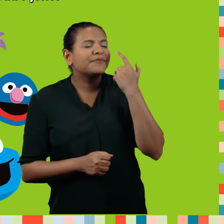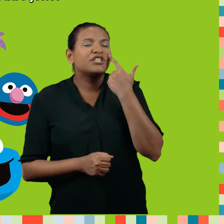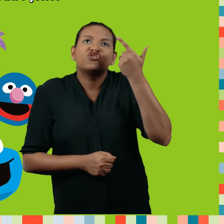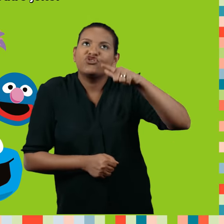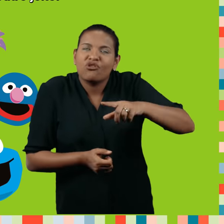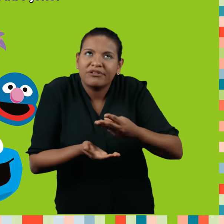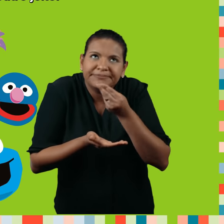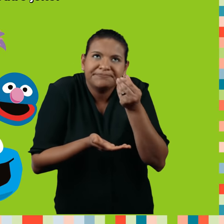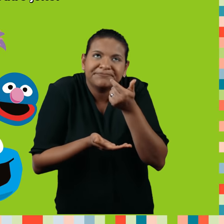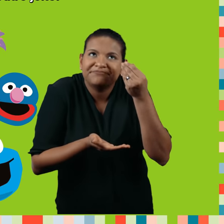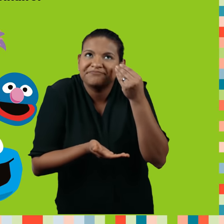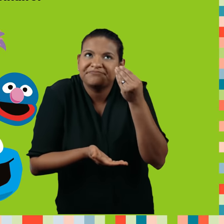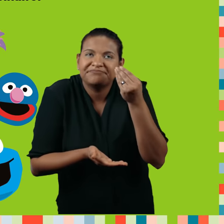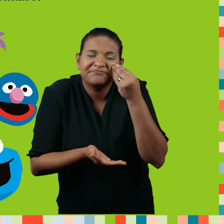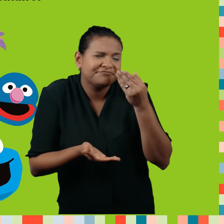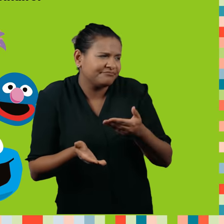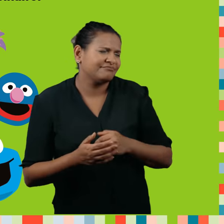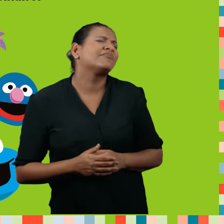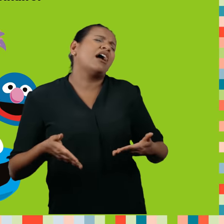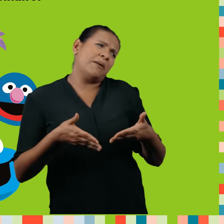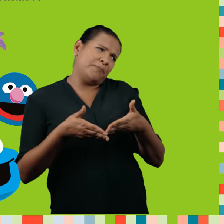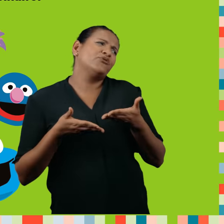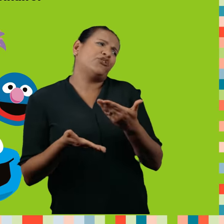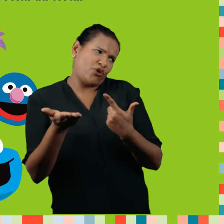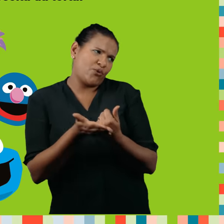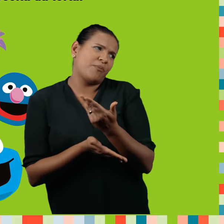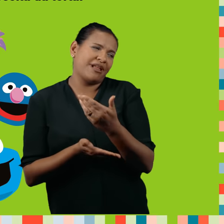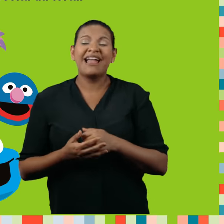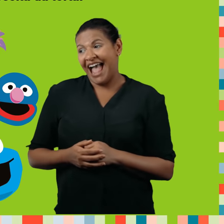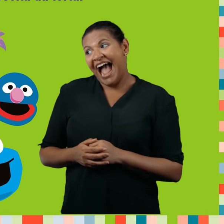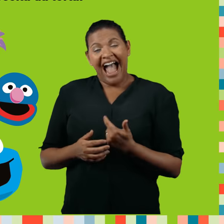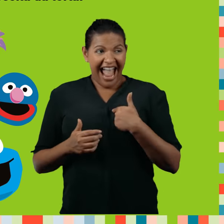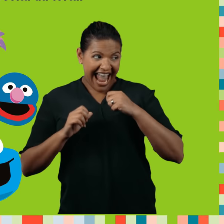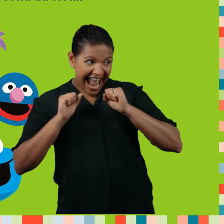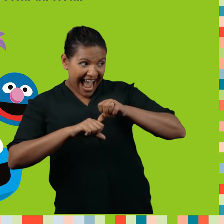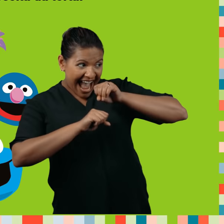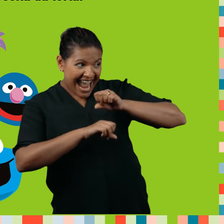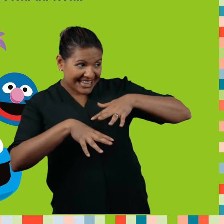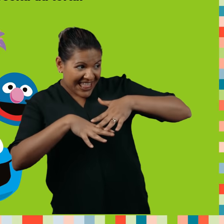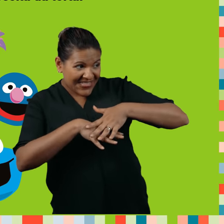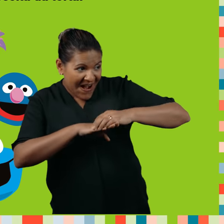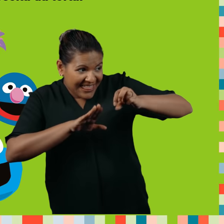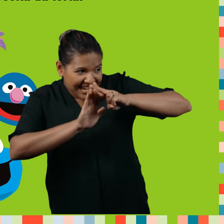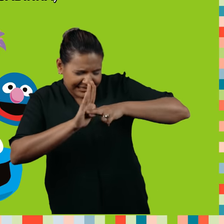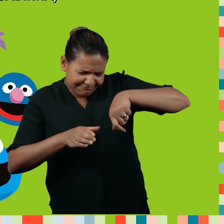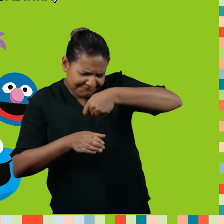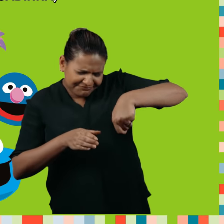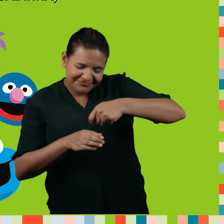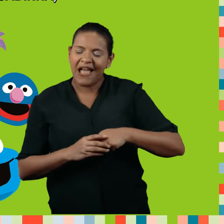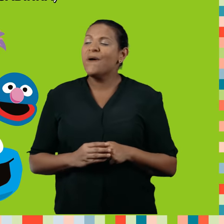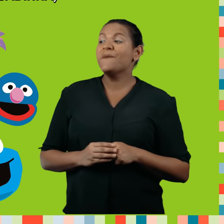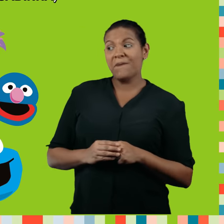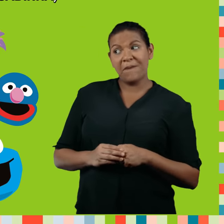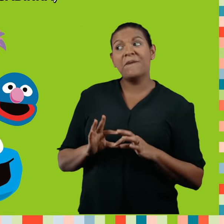novo, de outro jeito. Ah, dá uma chance pro espinafre. Me pode ensinar a receita da torta? Ah,